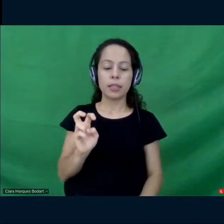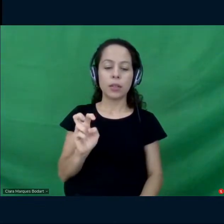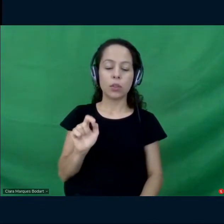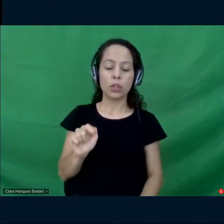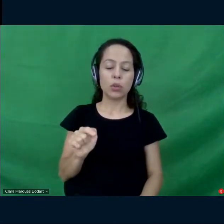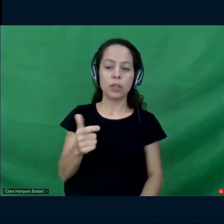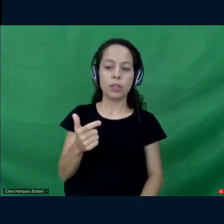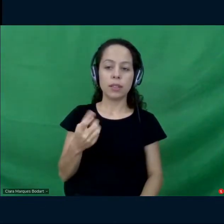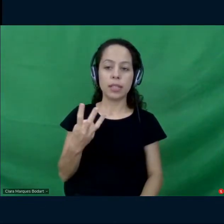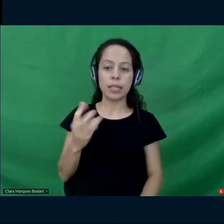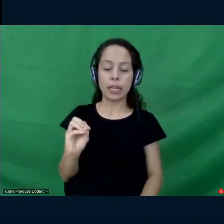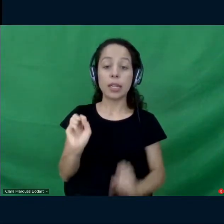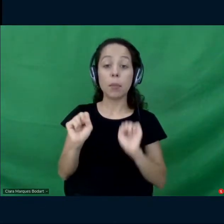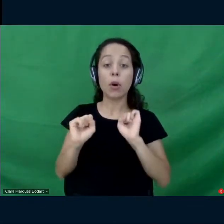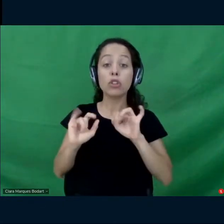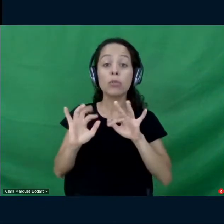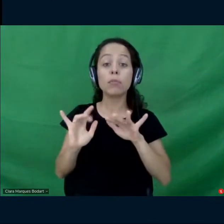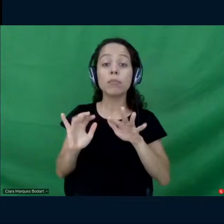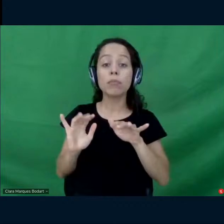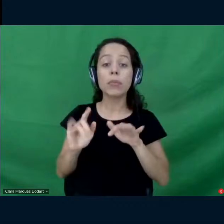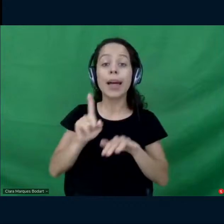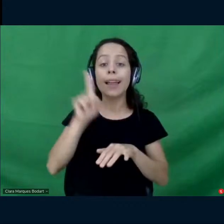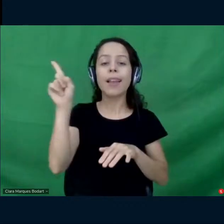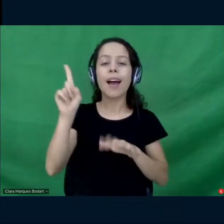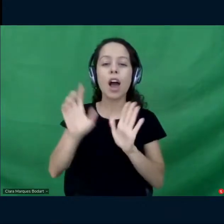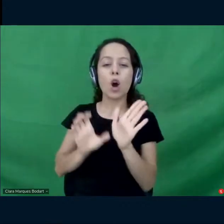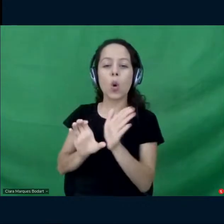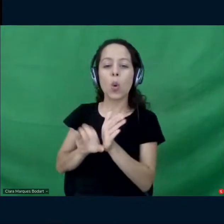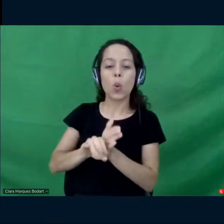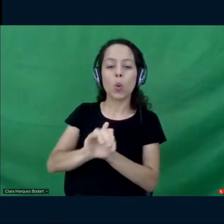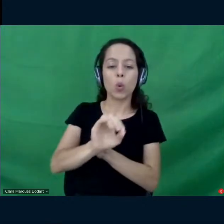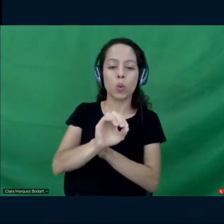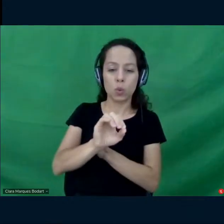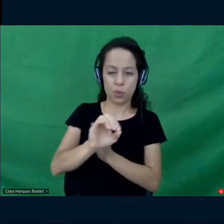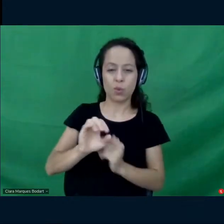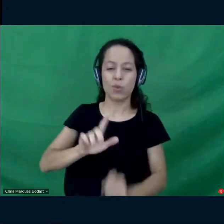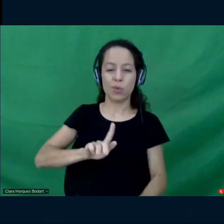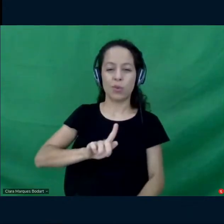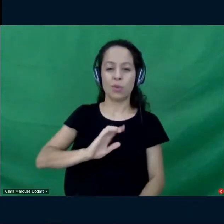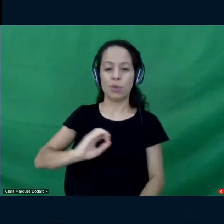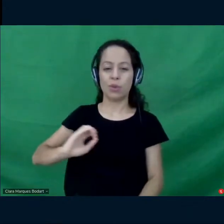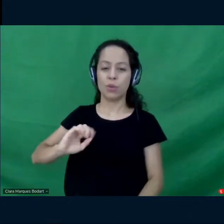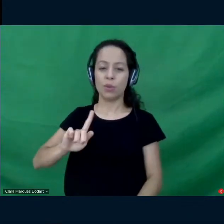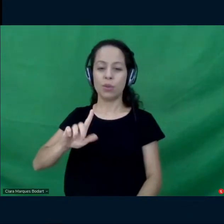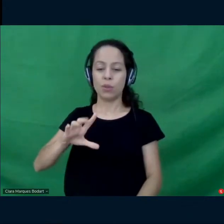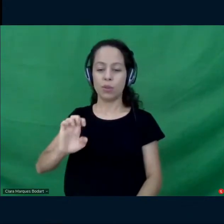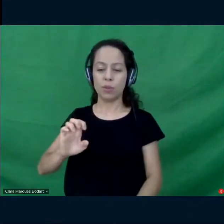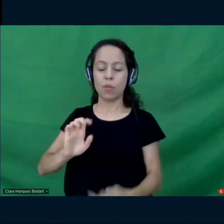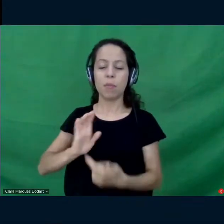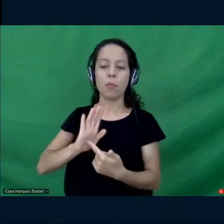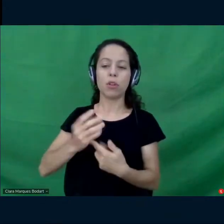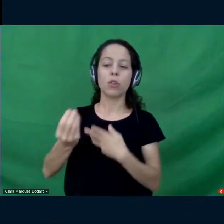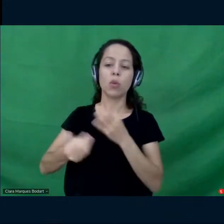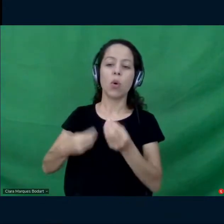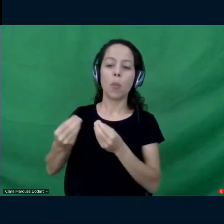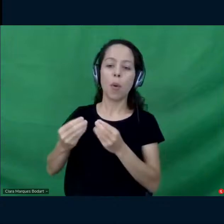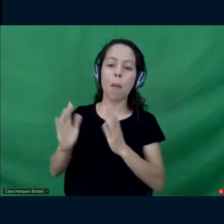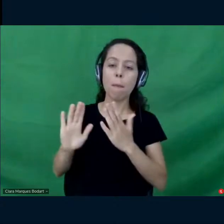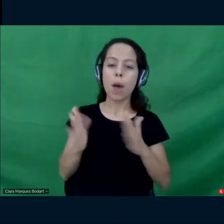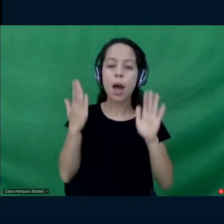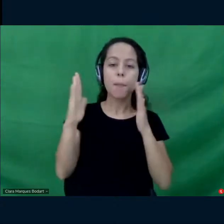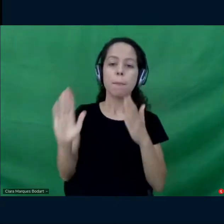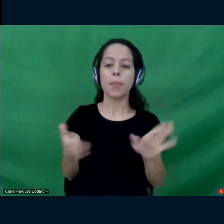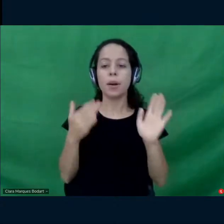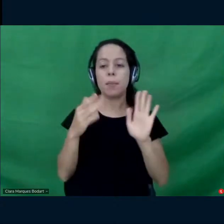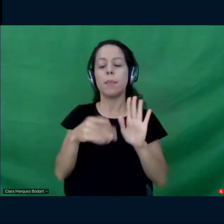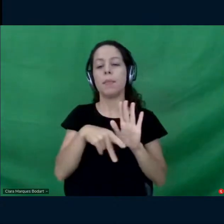5230/23 no Google mesmo, que lá vai ter a tramitação e como ele foi, né, como é que ele chegou no Senado. Então,